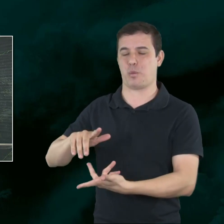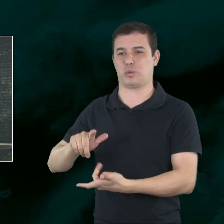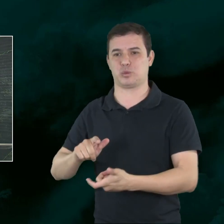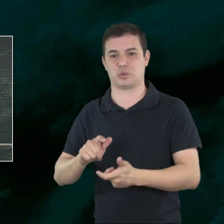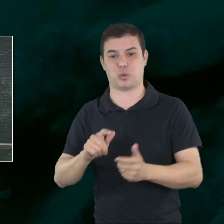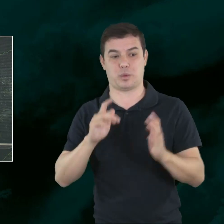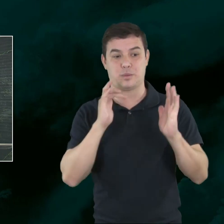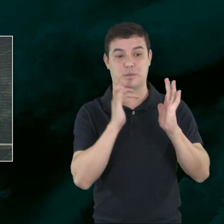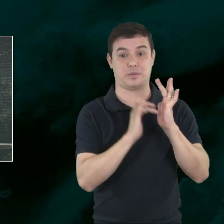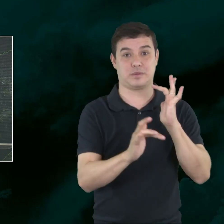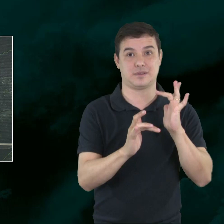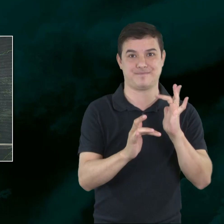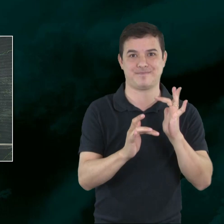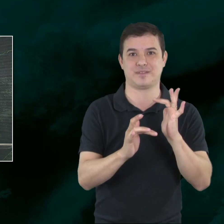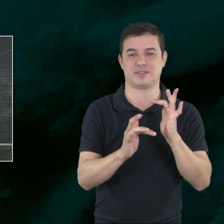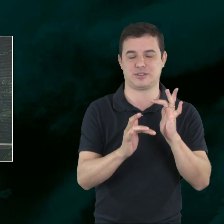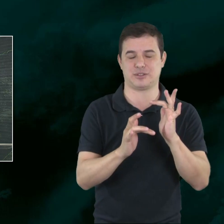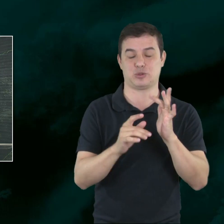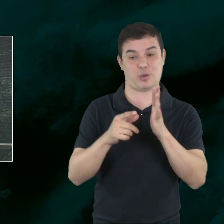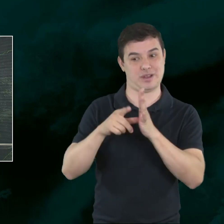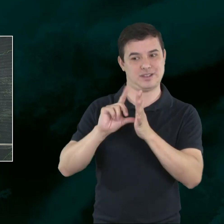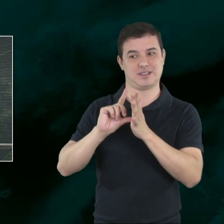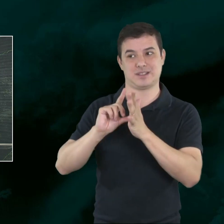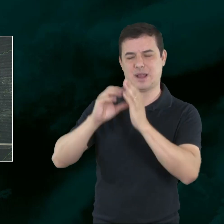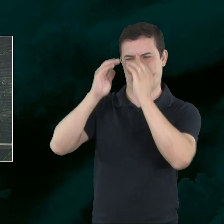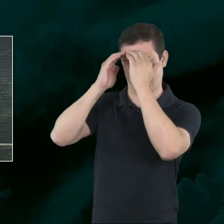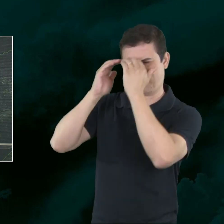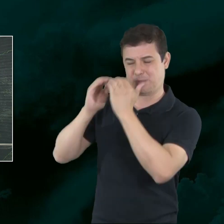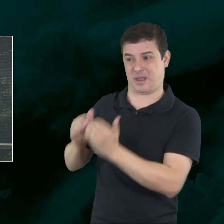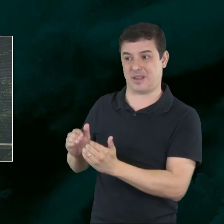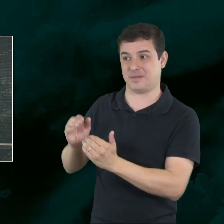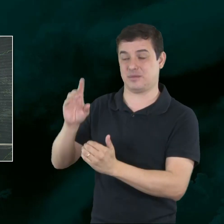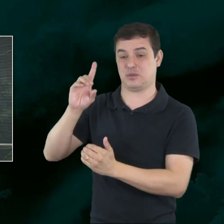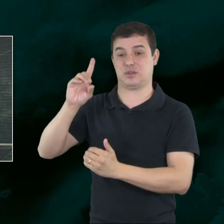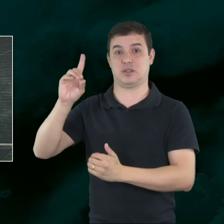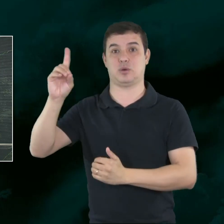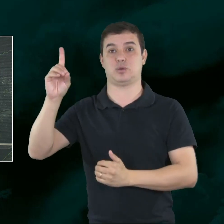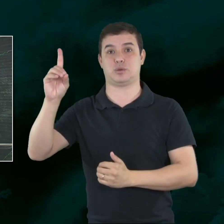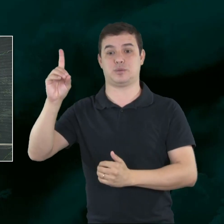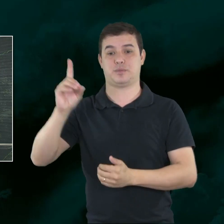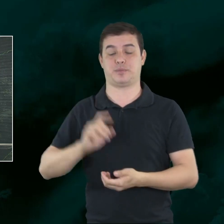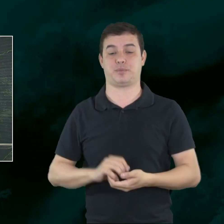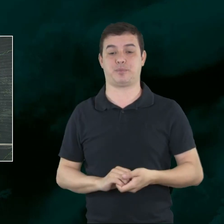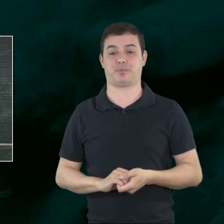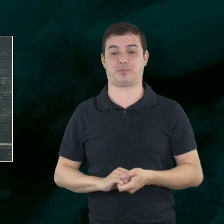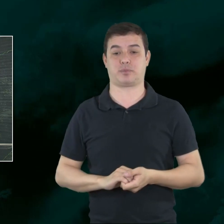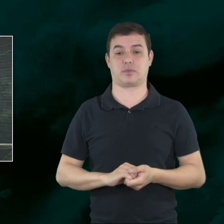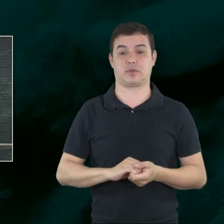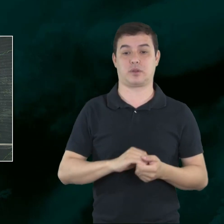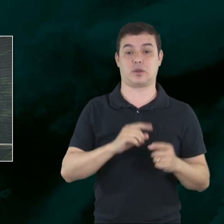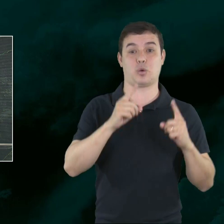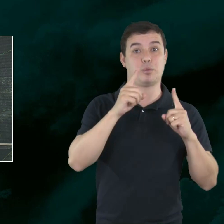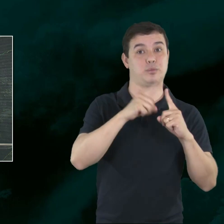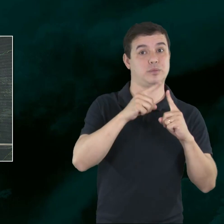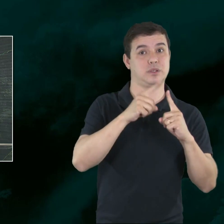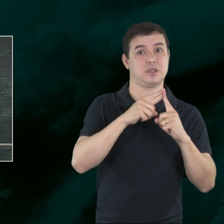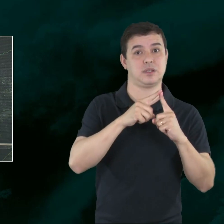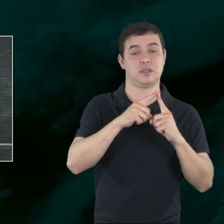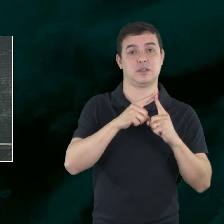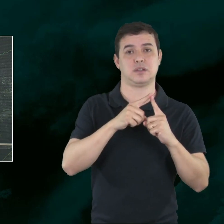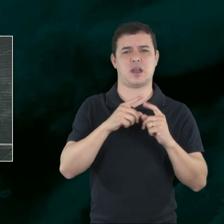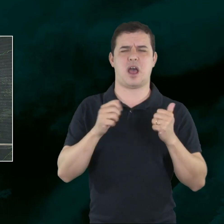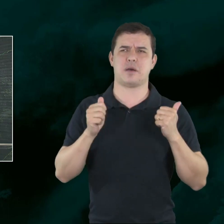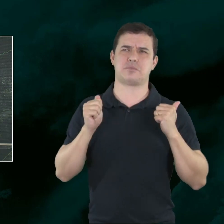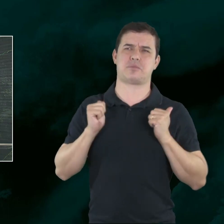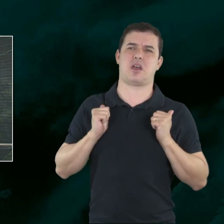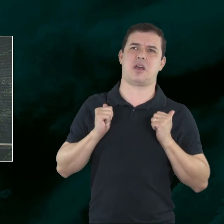tem duas faces: uma profunda e generalizada apatia em